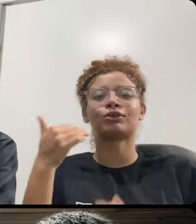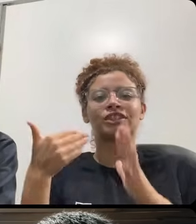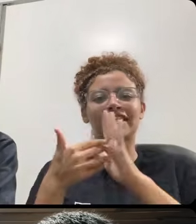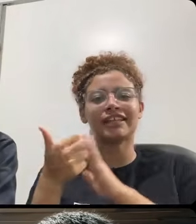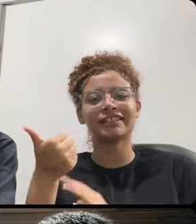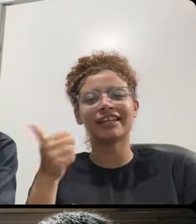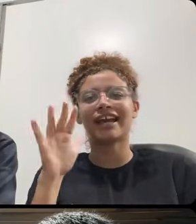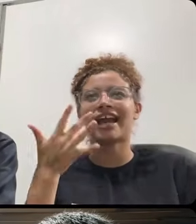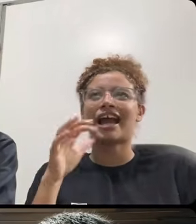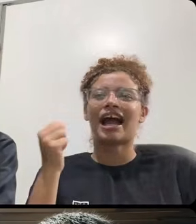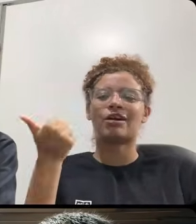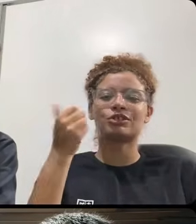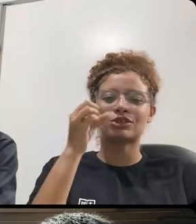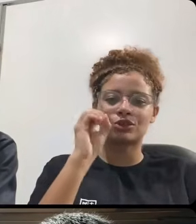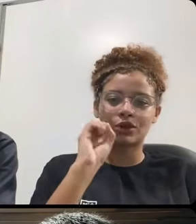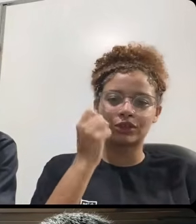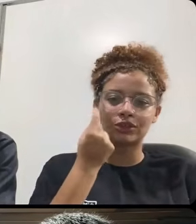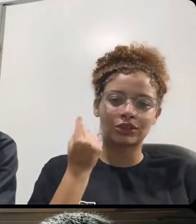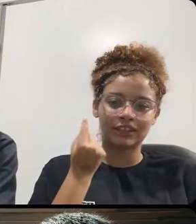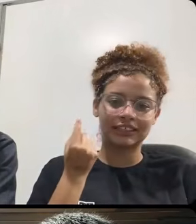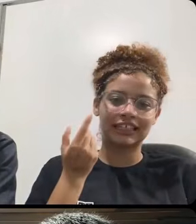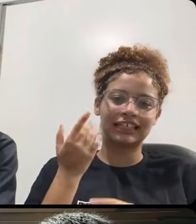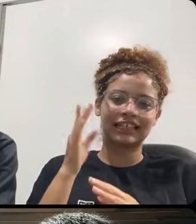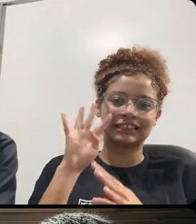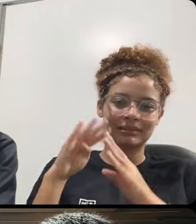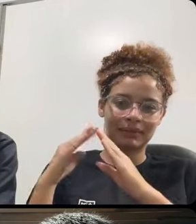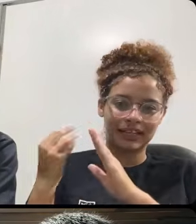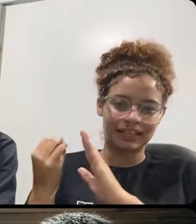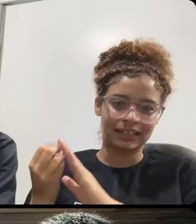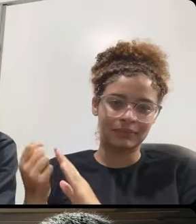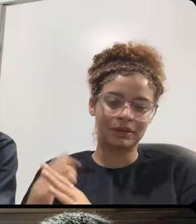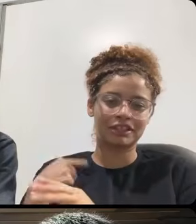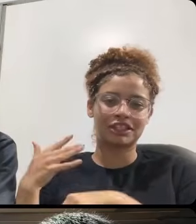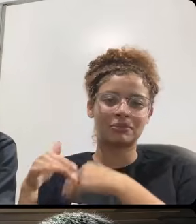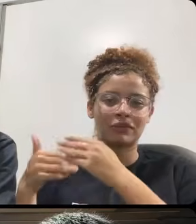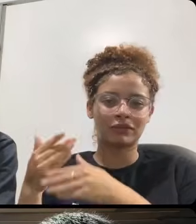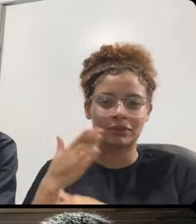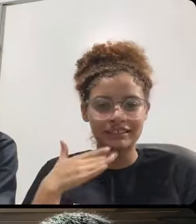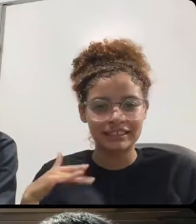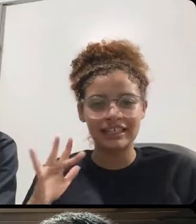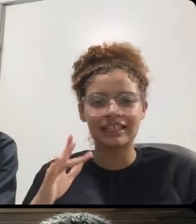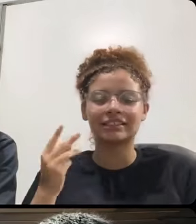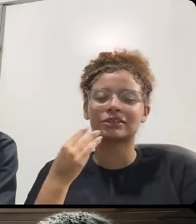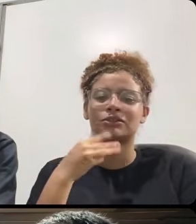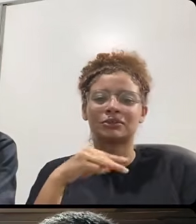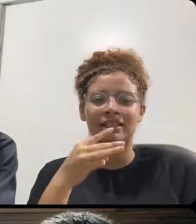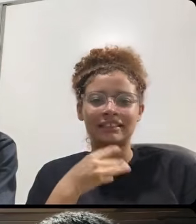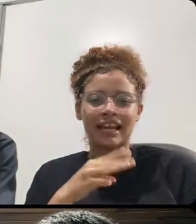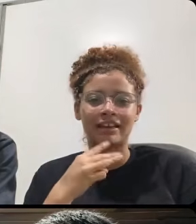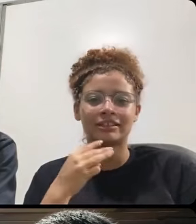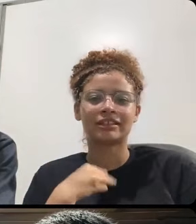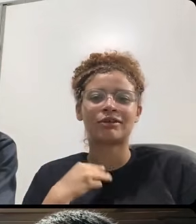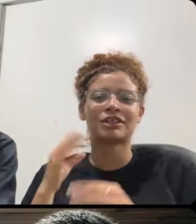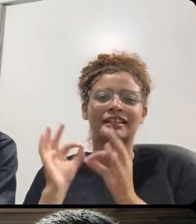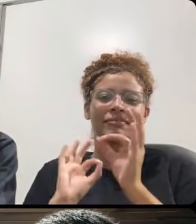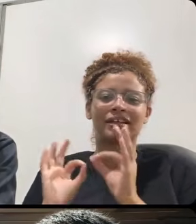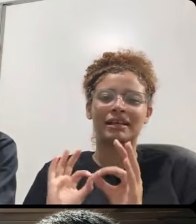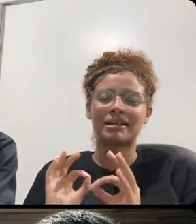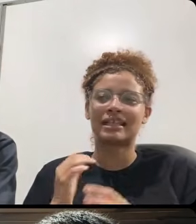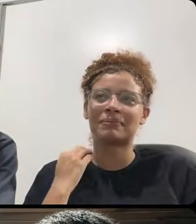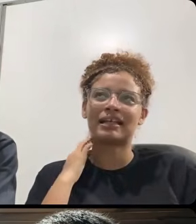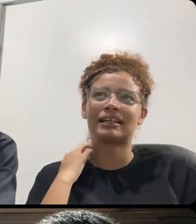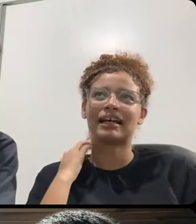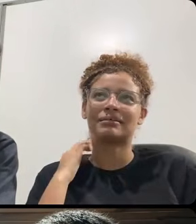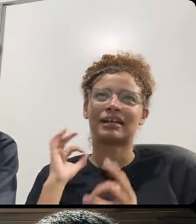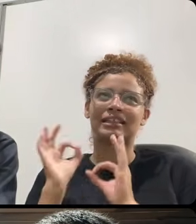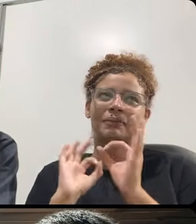fico dos 15 aos 18 sozinha na Assembleia. Porque eu já tinha me envolvido com as crianças, com os ministérios, então eu já estava ali a